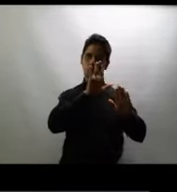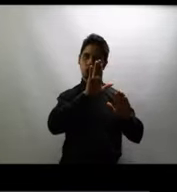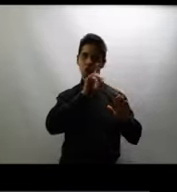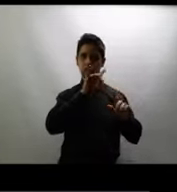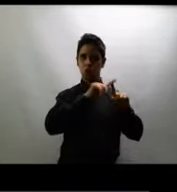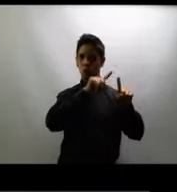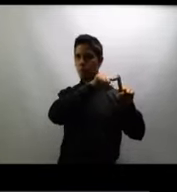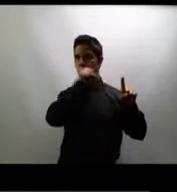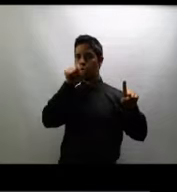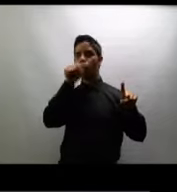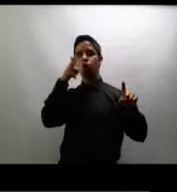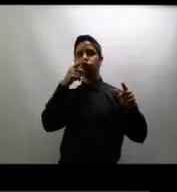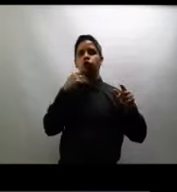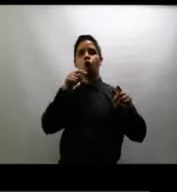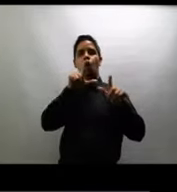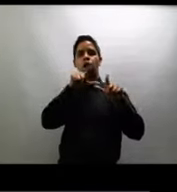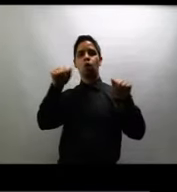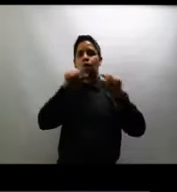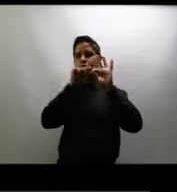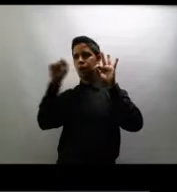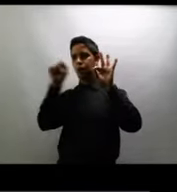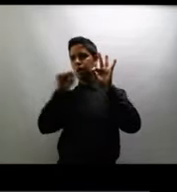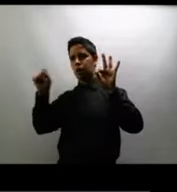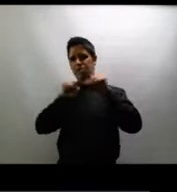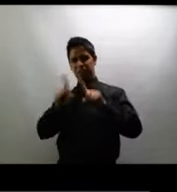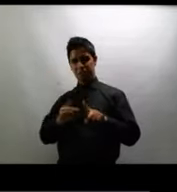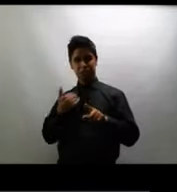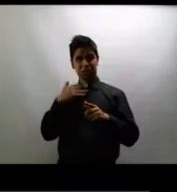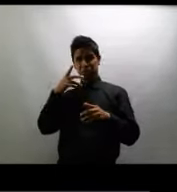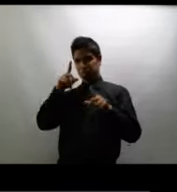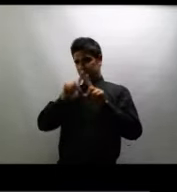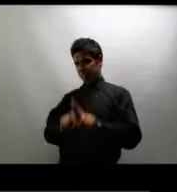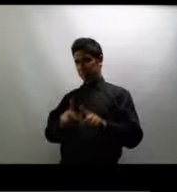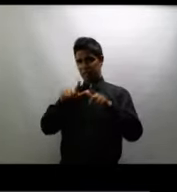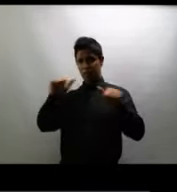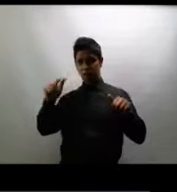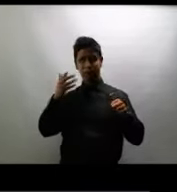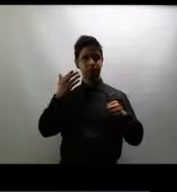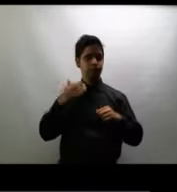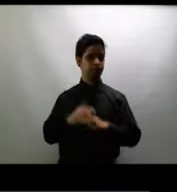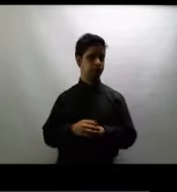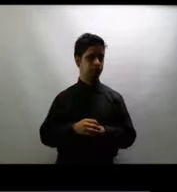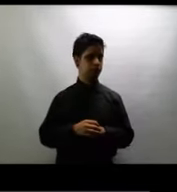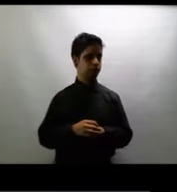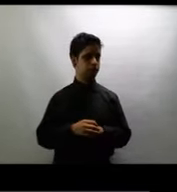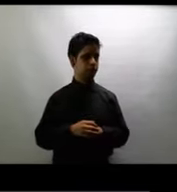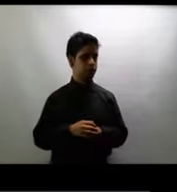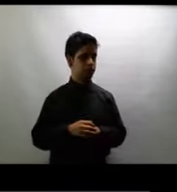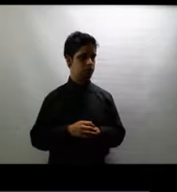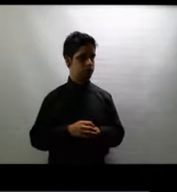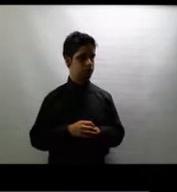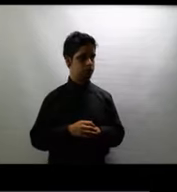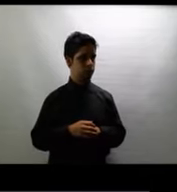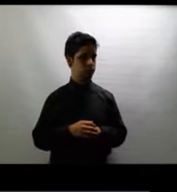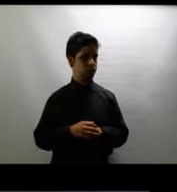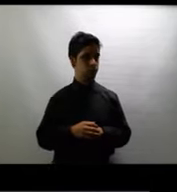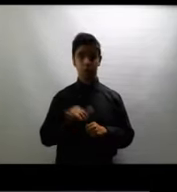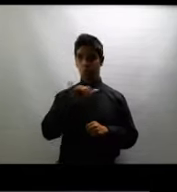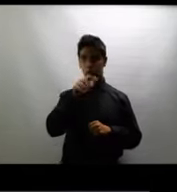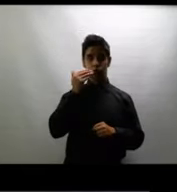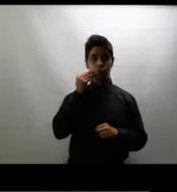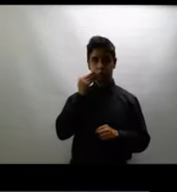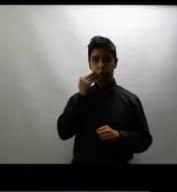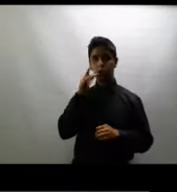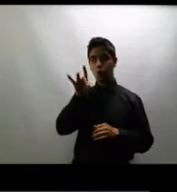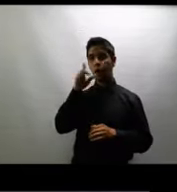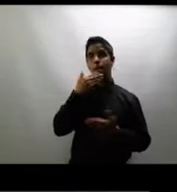cualquier artista, ¿no? Porque uno lo que quiere es llegar a la máxima capacidad de gente. Entonces, de repente... parece que definiste bien tu música,